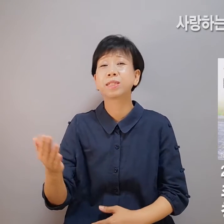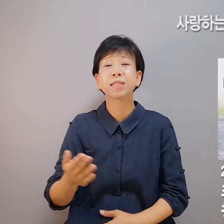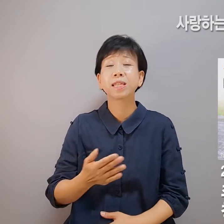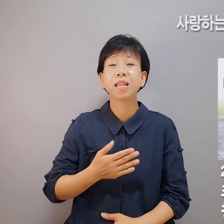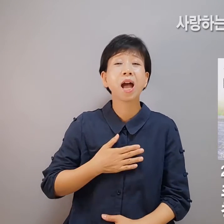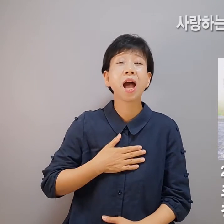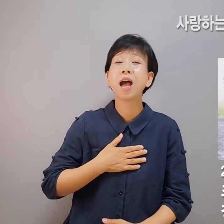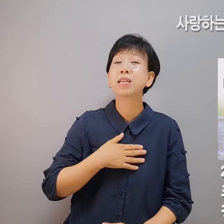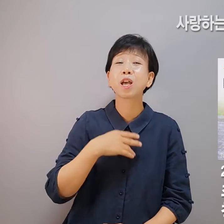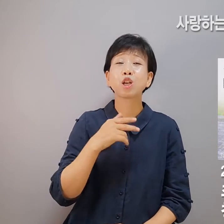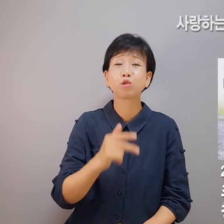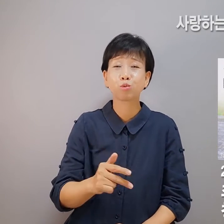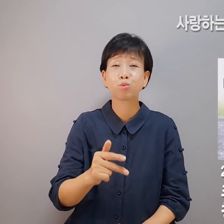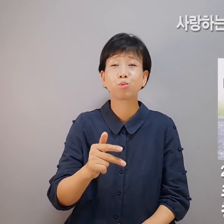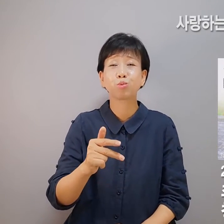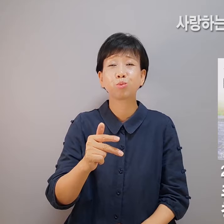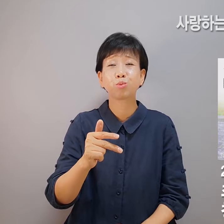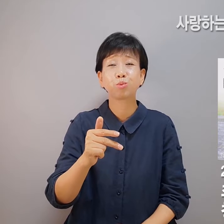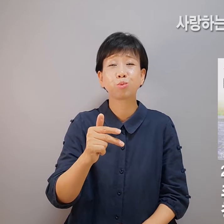보배로우신 나의 주.